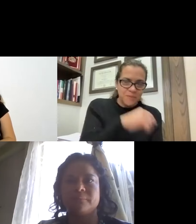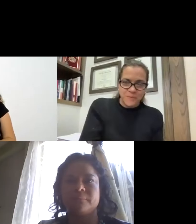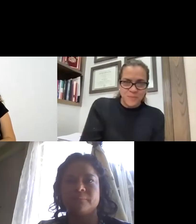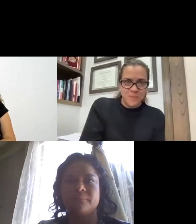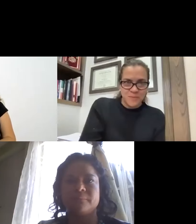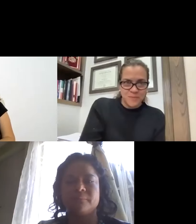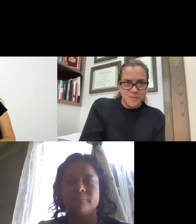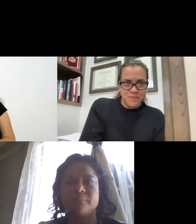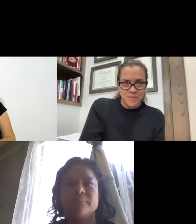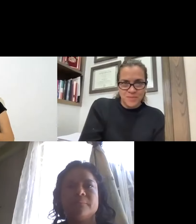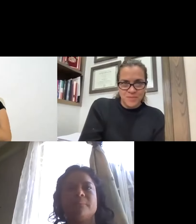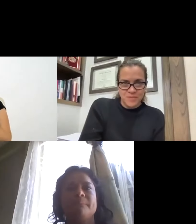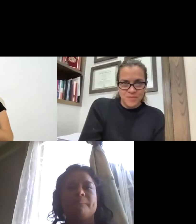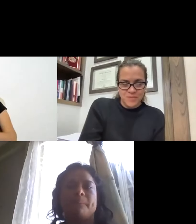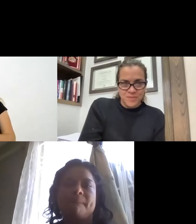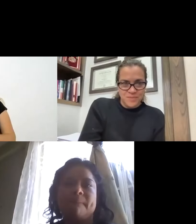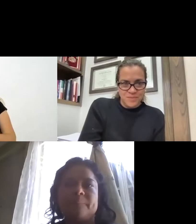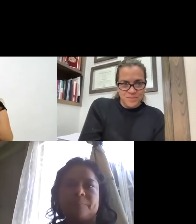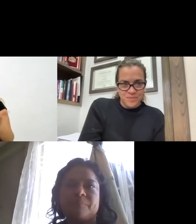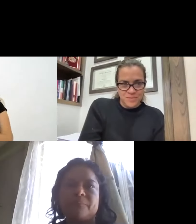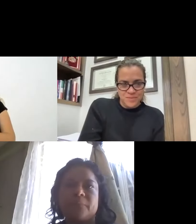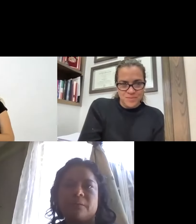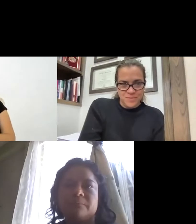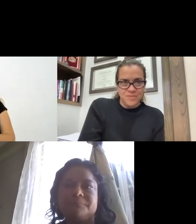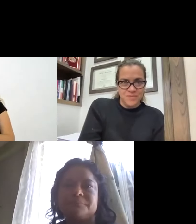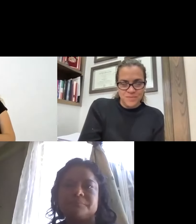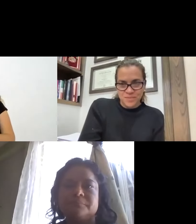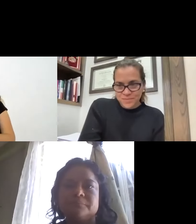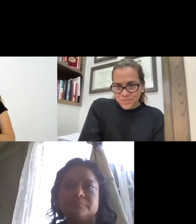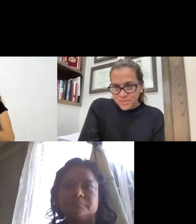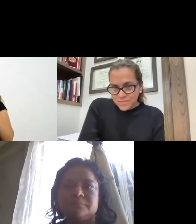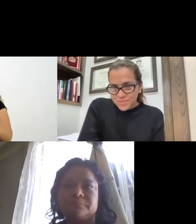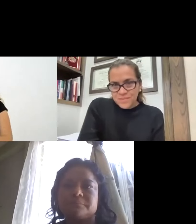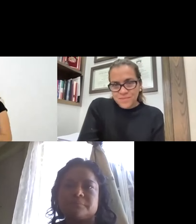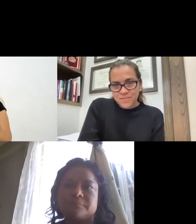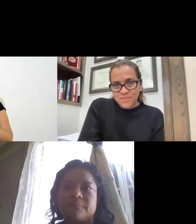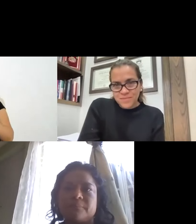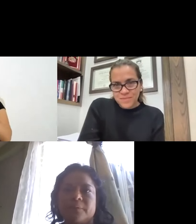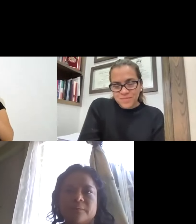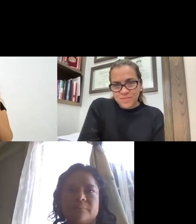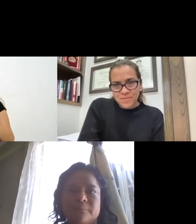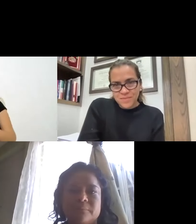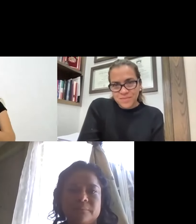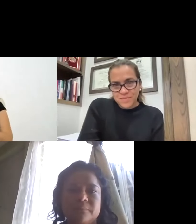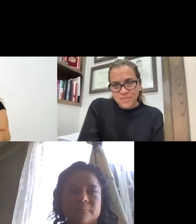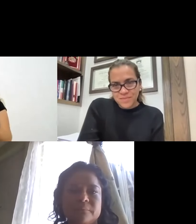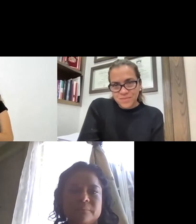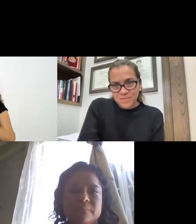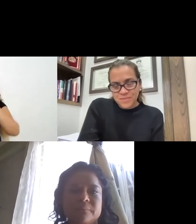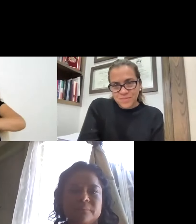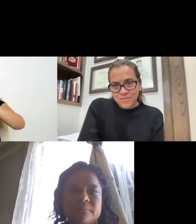Universidad Nuevo Mundo. Cuenta con más de 25 años de experiencia en Derecho Corporativo. En 2021 se